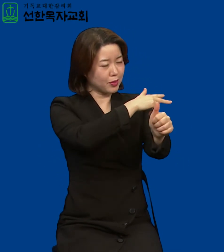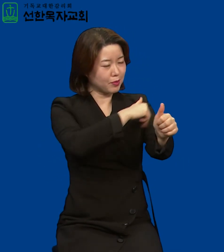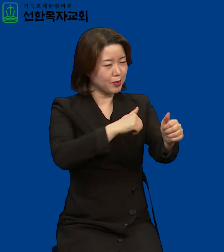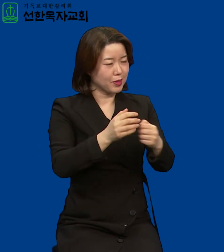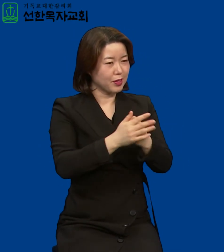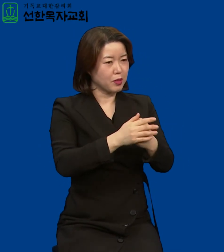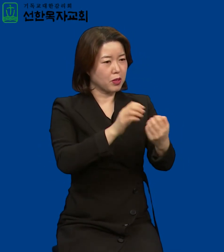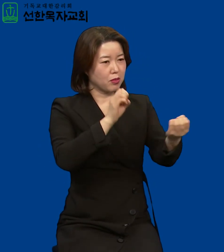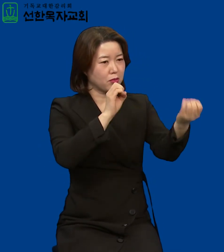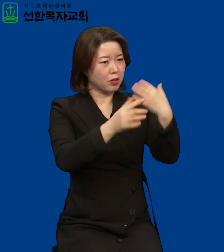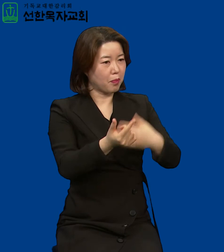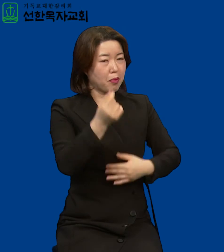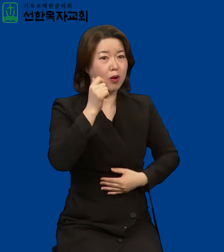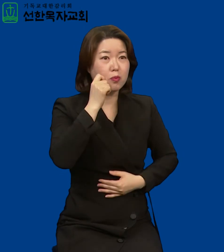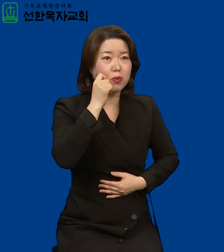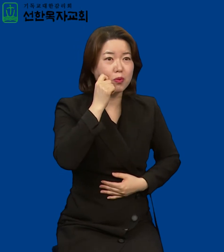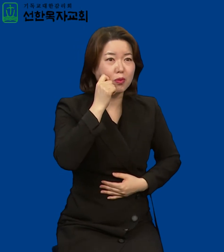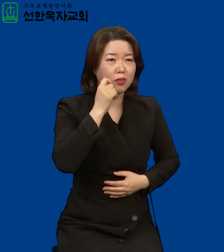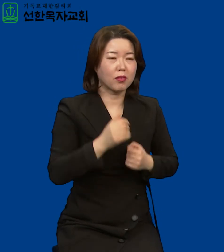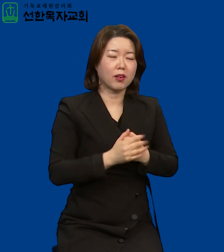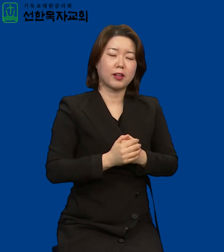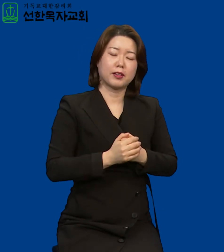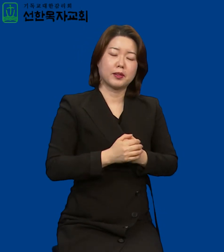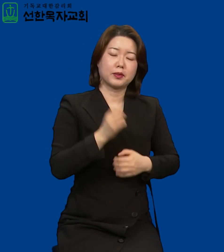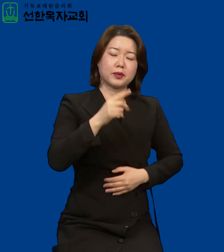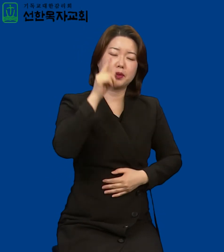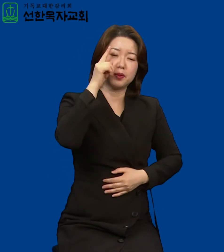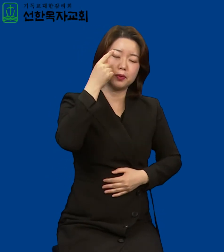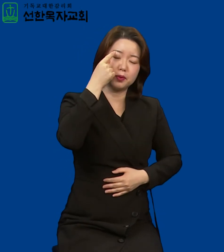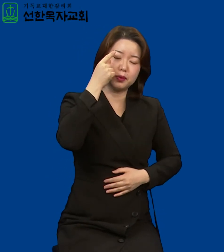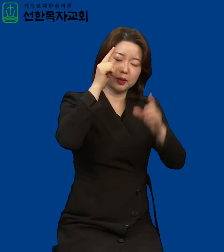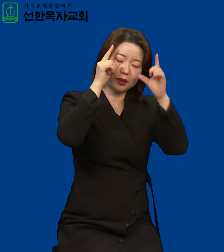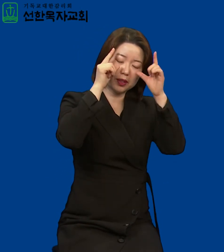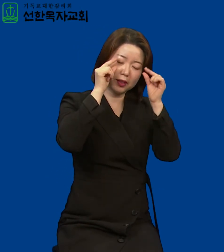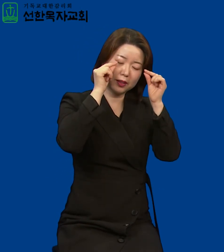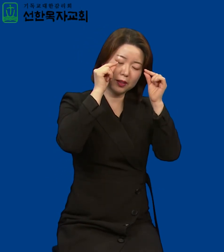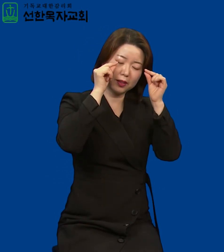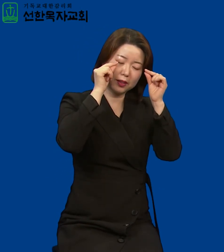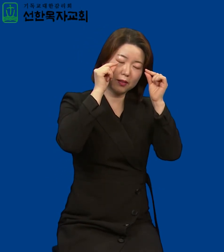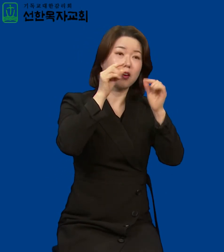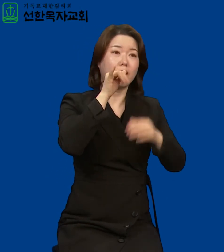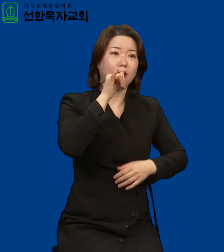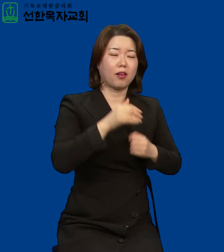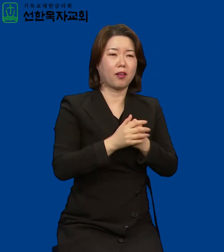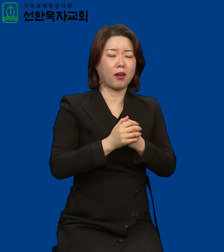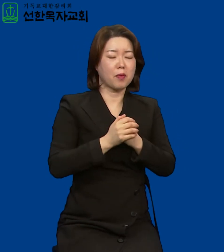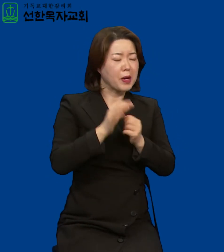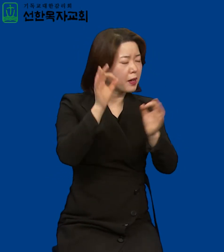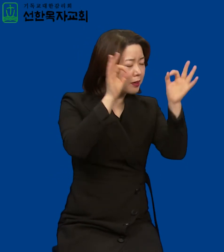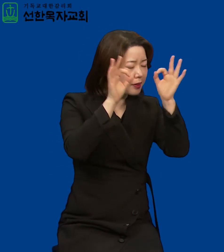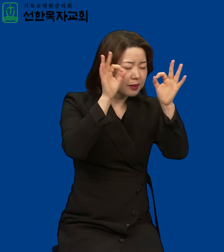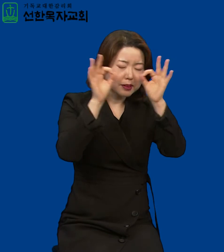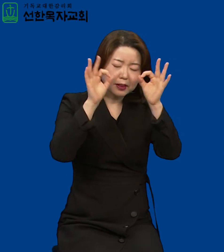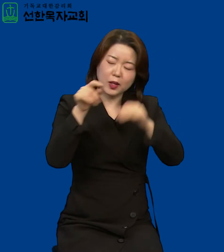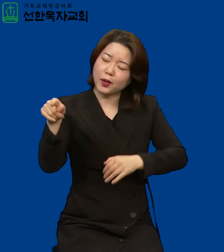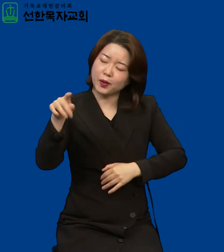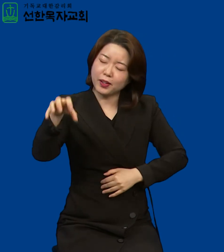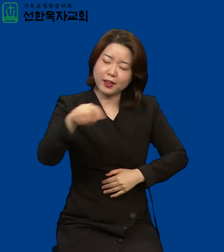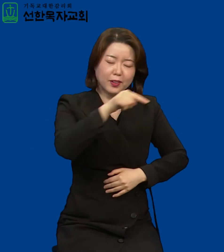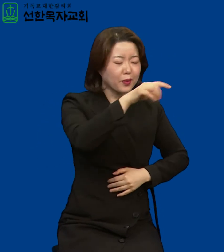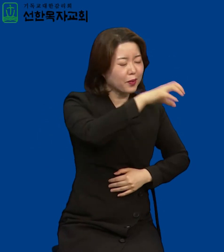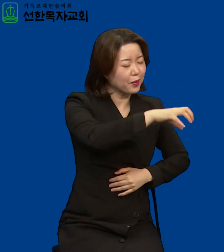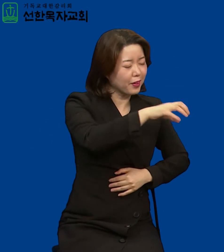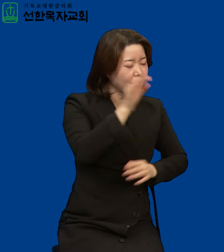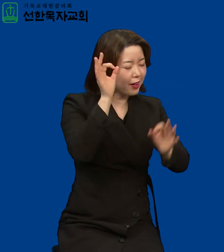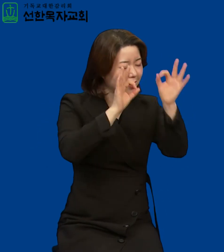못 하시는 거예요. 그리고는 눈을 감고 가만히 계신데 찾으시는 것 같아요. 여기 계신가, 여기